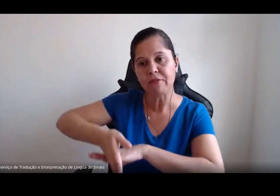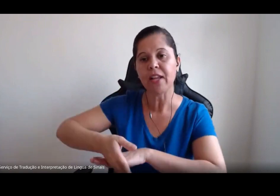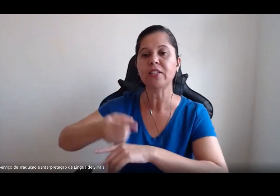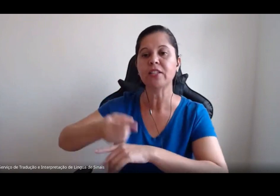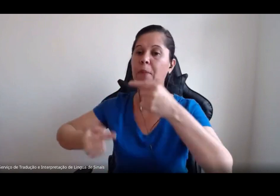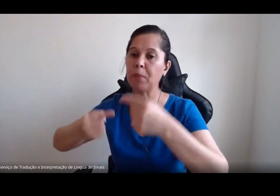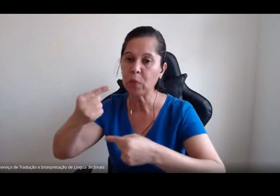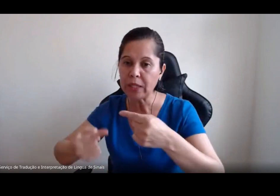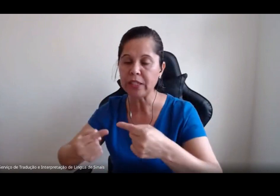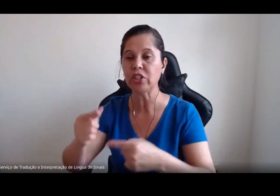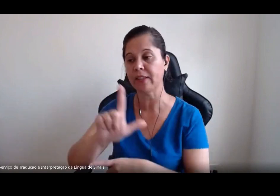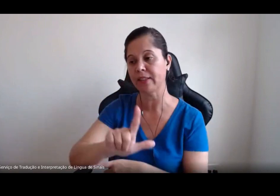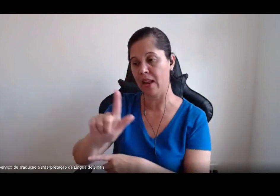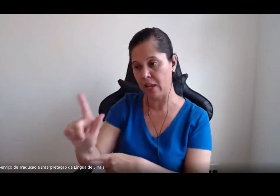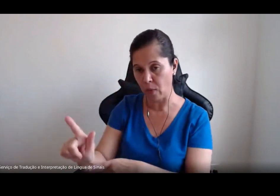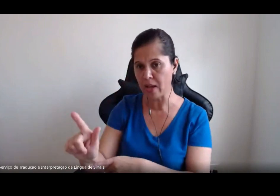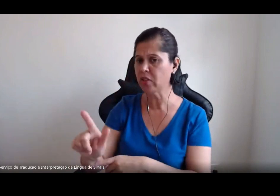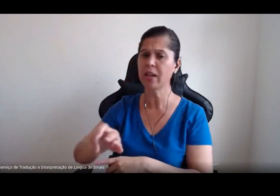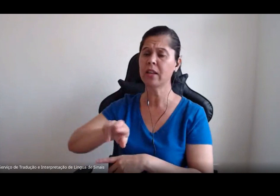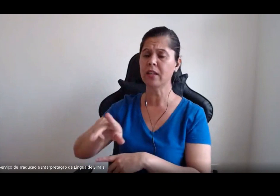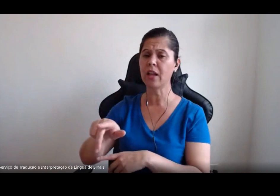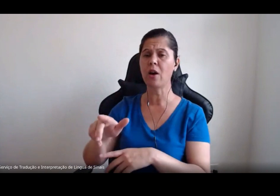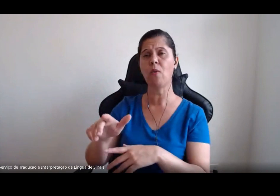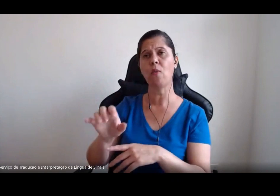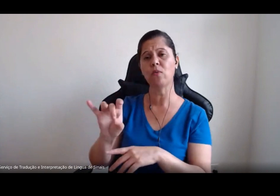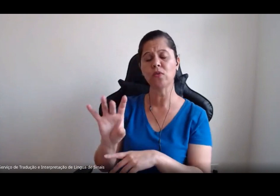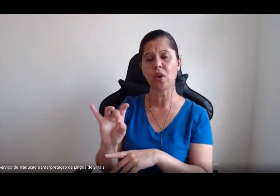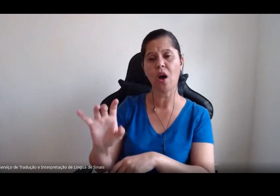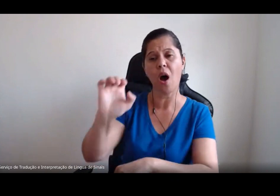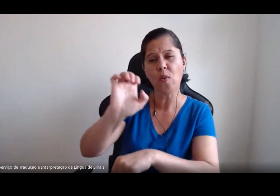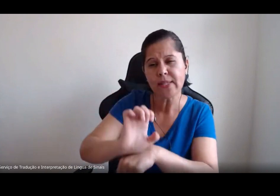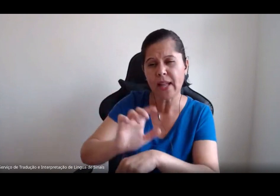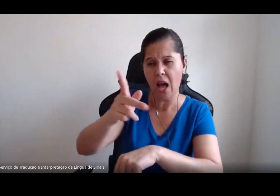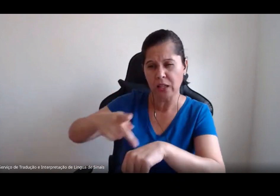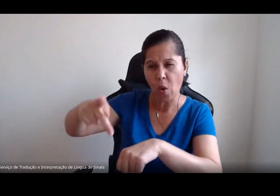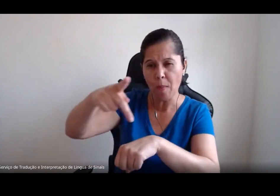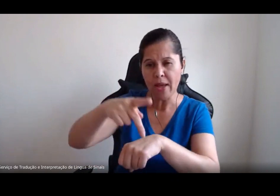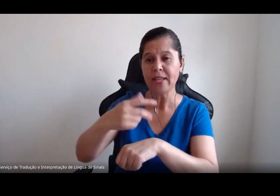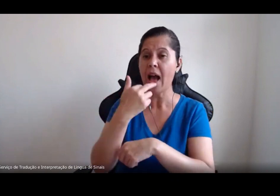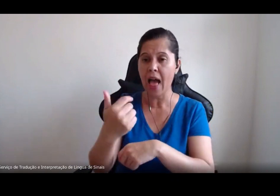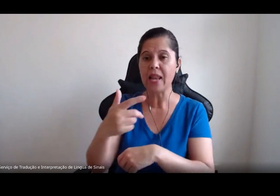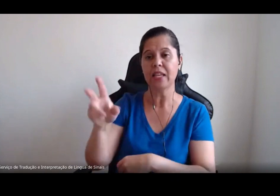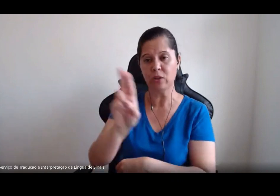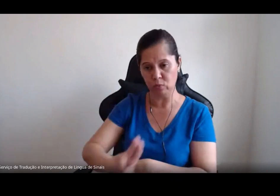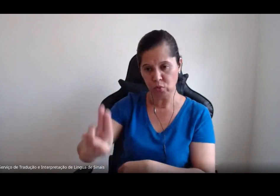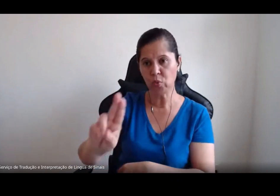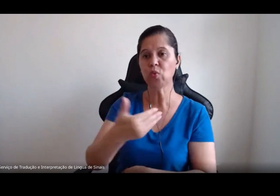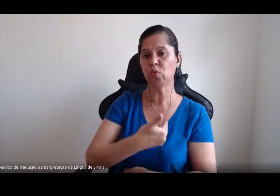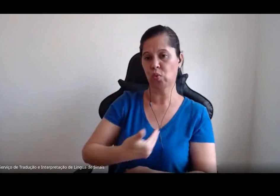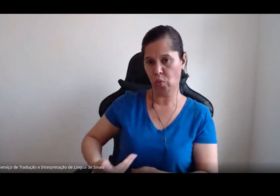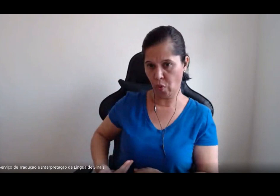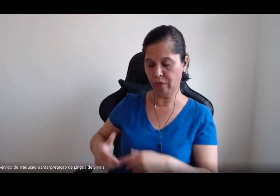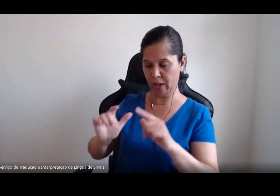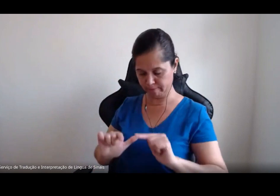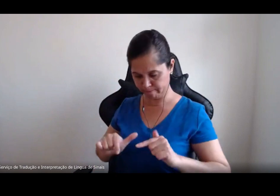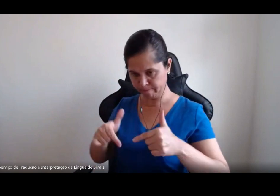o político na linguagem e não apenas sobre as ações do Estado sobre as línguas de um certo território. Por